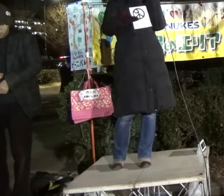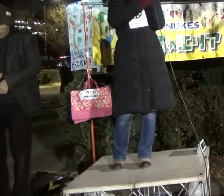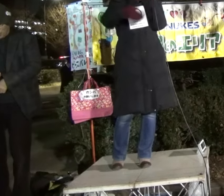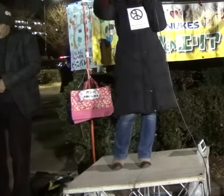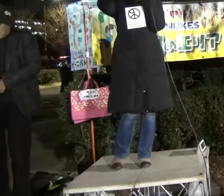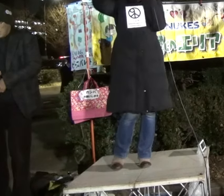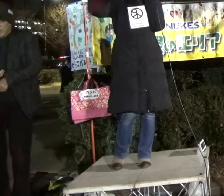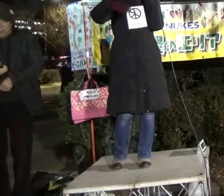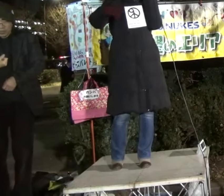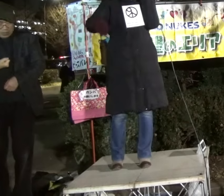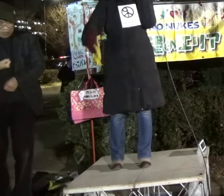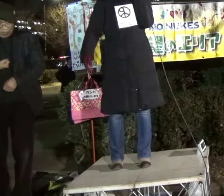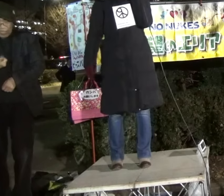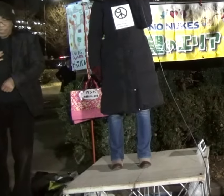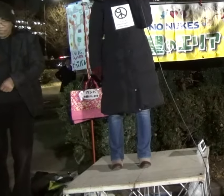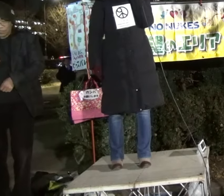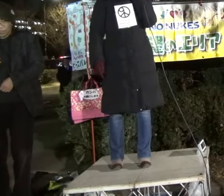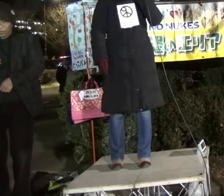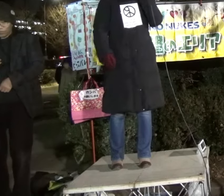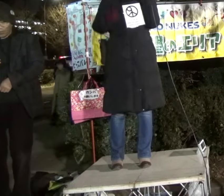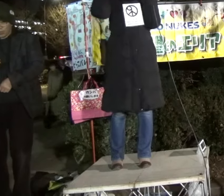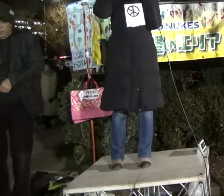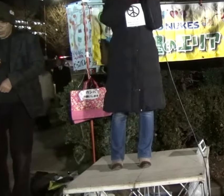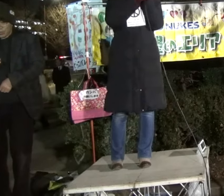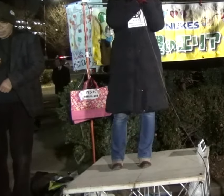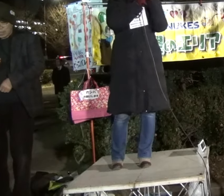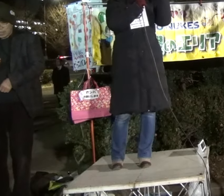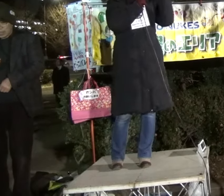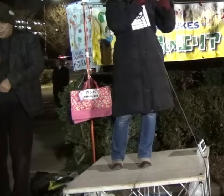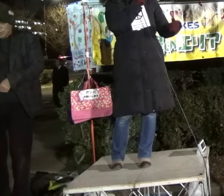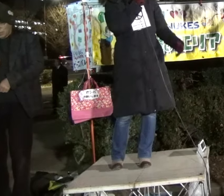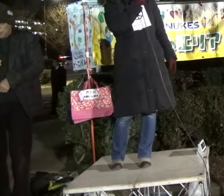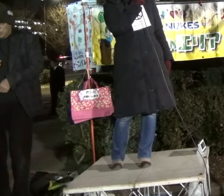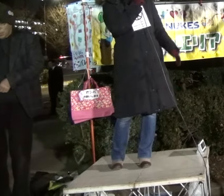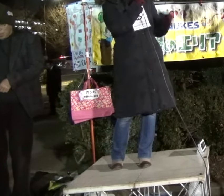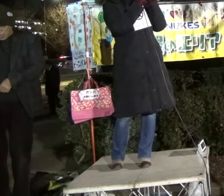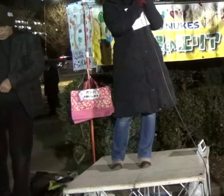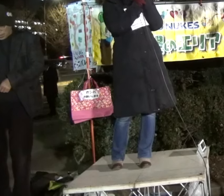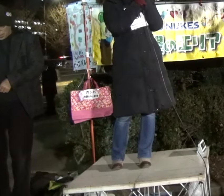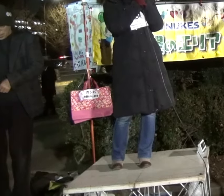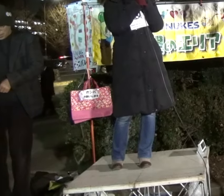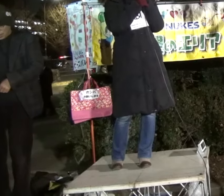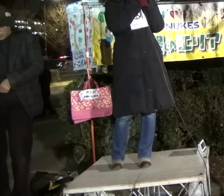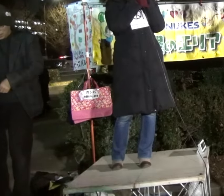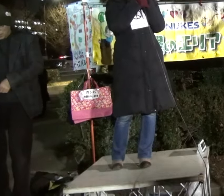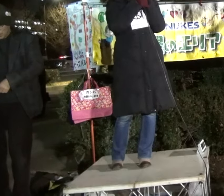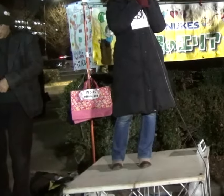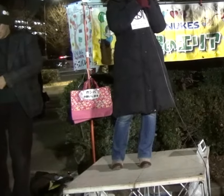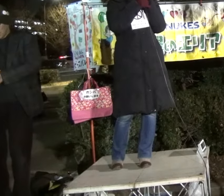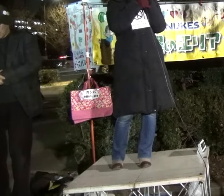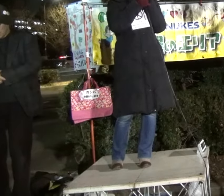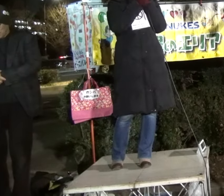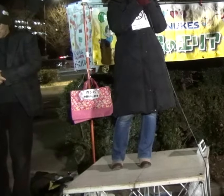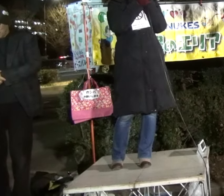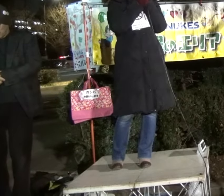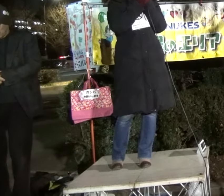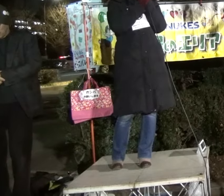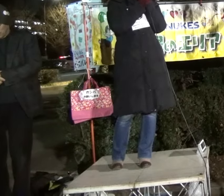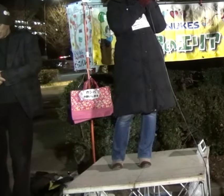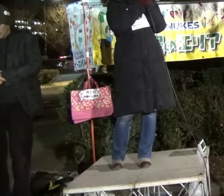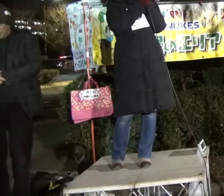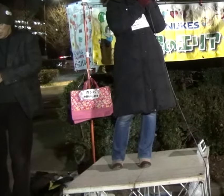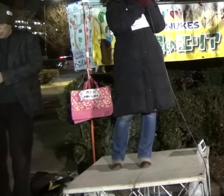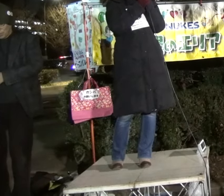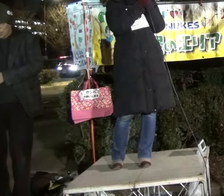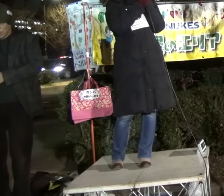て、それをうまく利用してるんですよ。 あ、なるほどね、 自分はバカでね、踊らされてって分かる。 でもね、そうやってね、どんどんいいようにいいよう